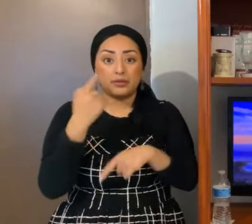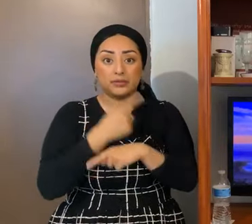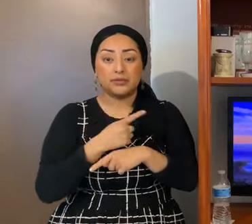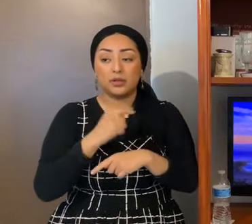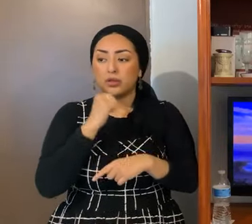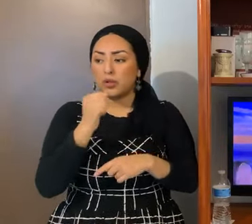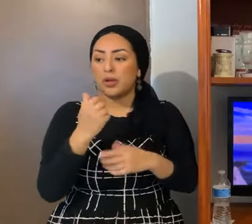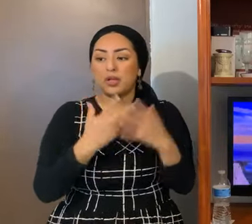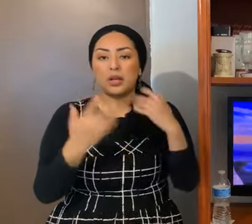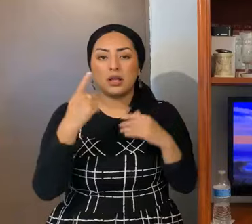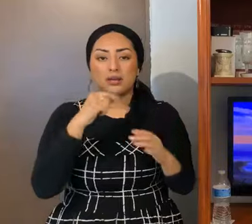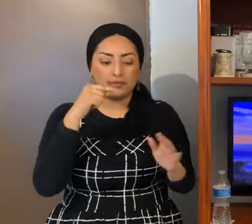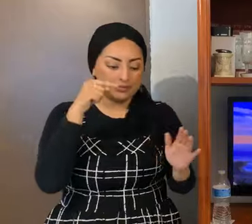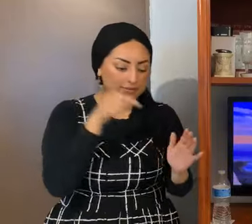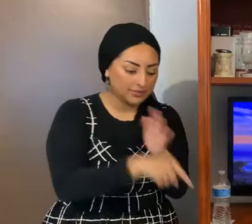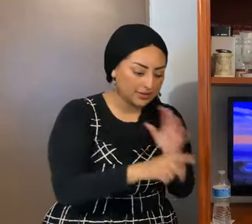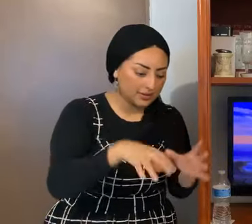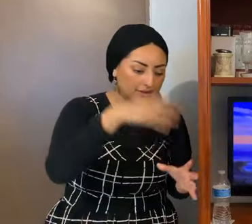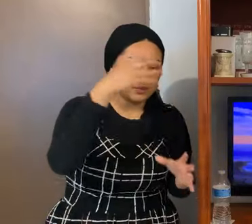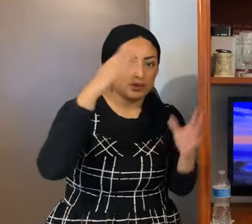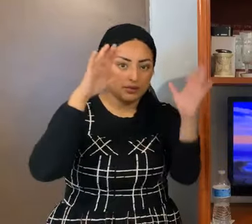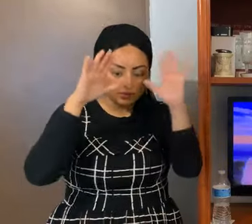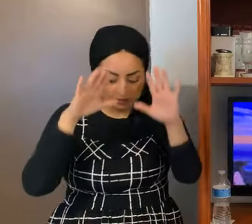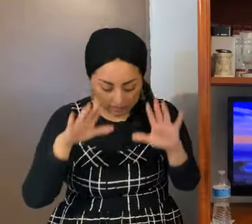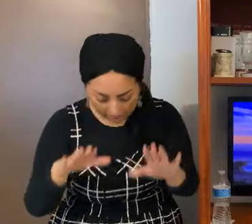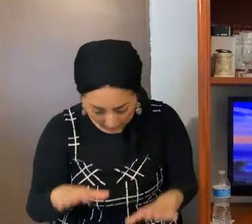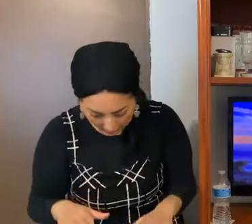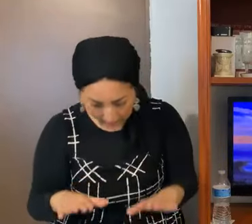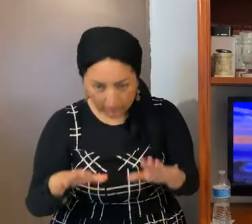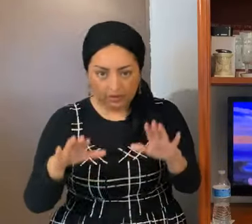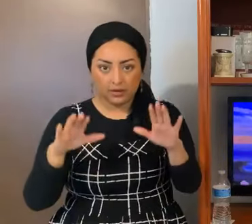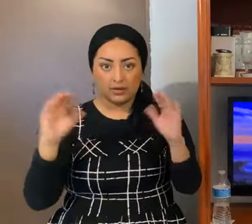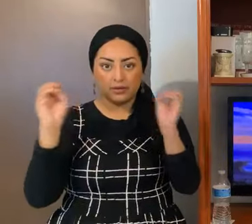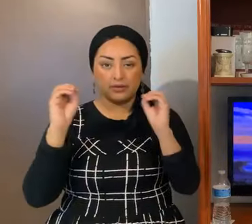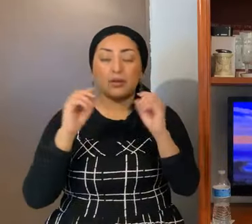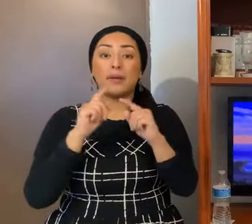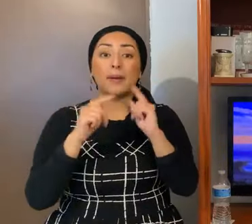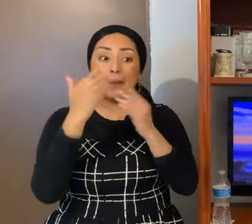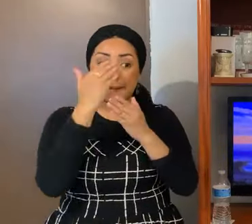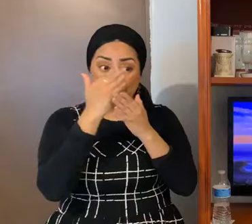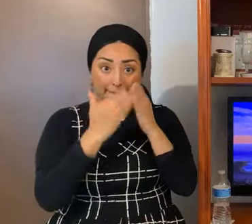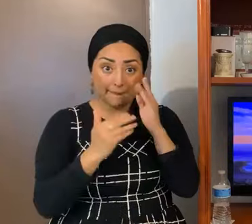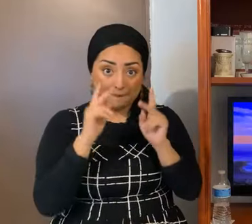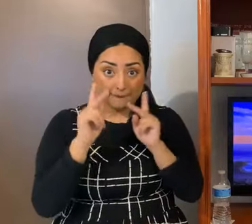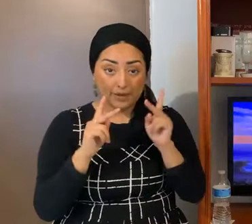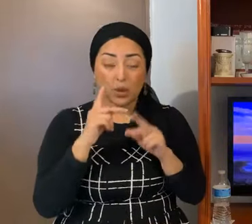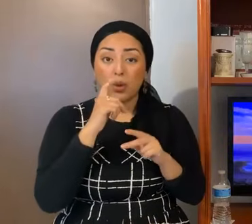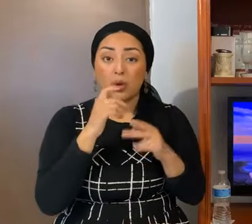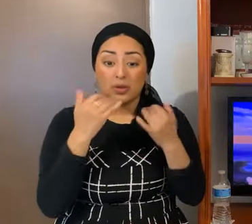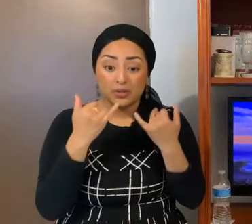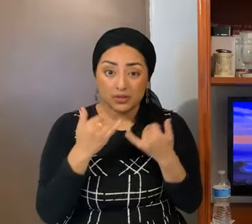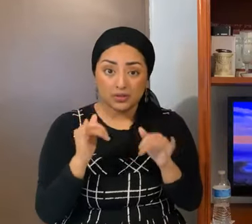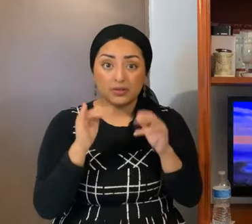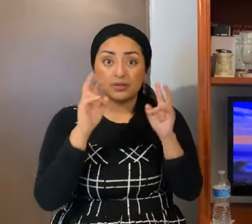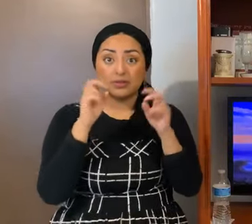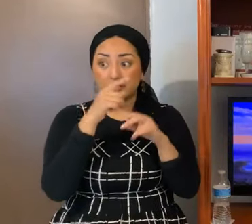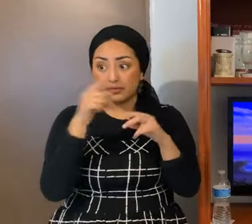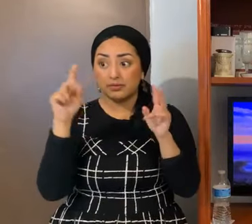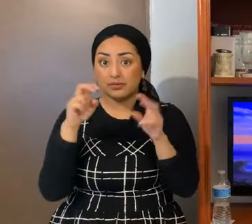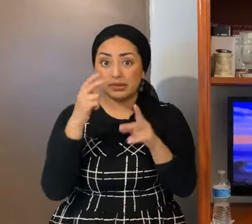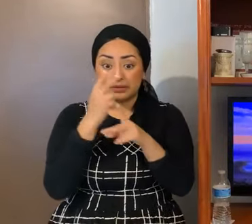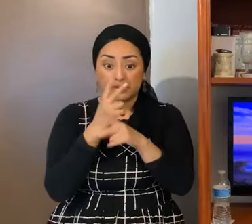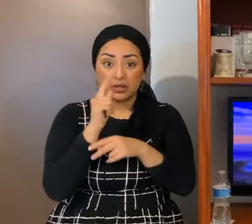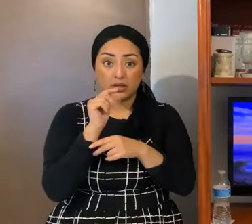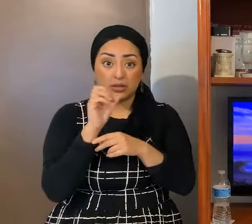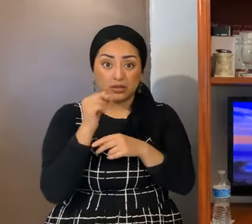no mate un borreguito para adorar a su ego o adorar a su familia, hay quienes todavía, diciendo que están